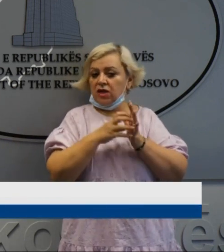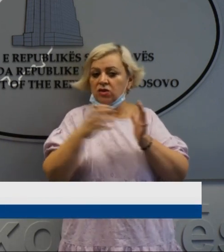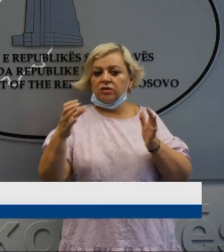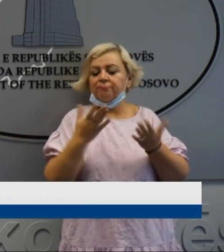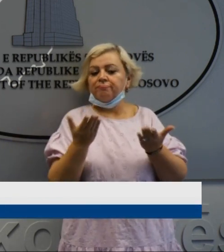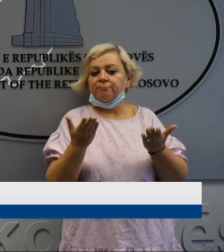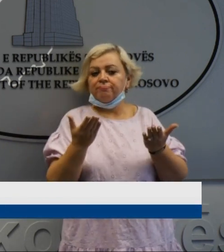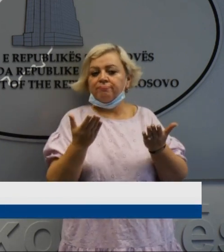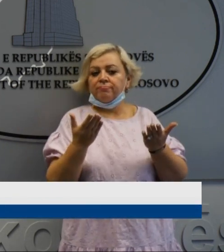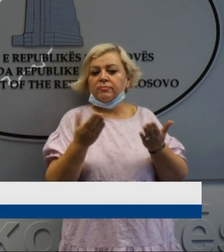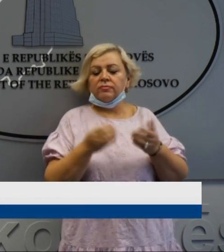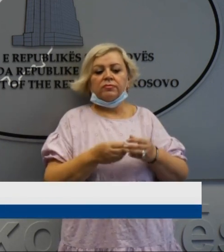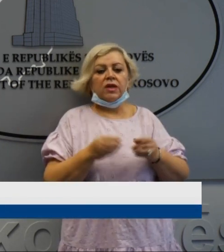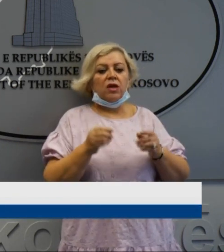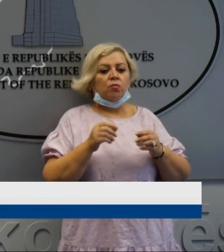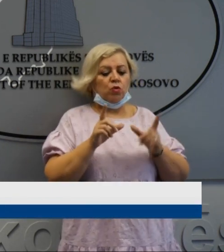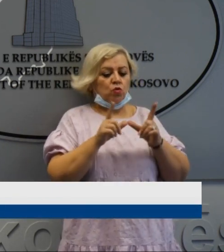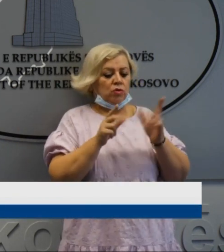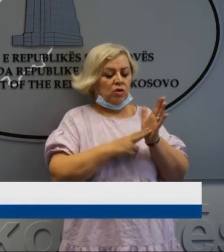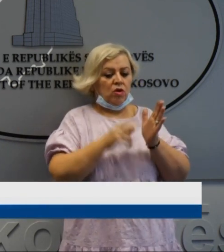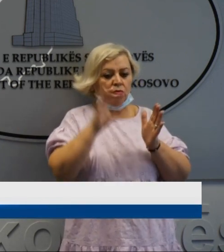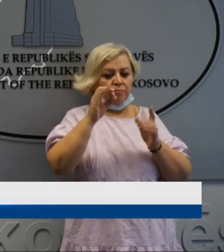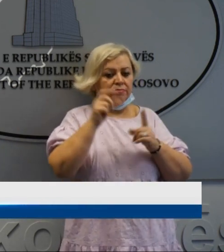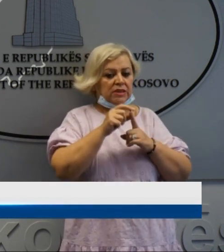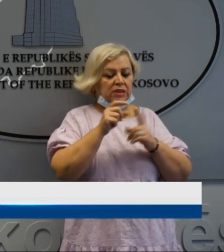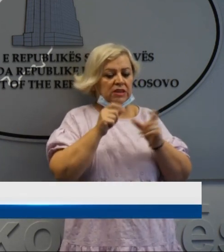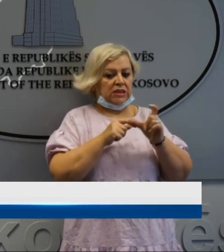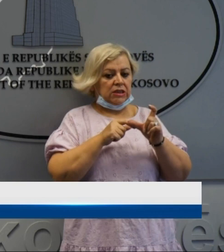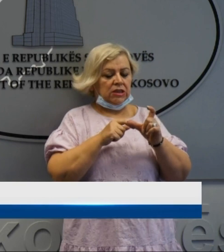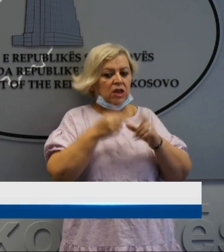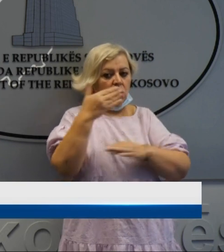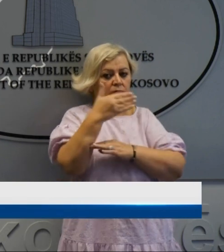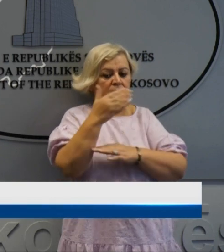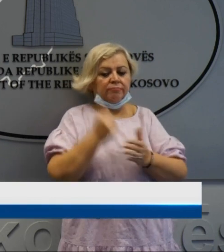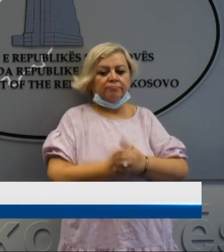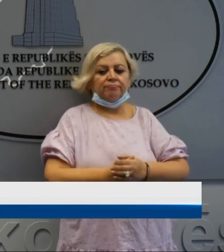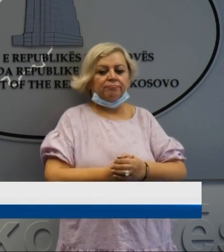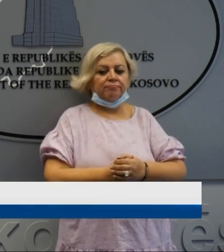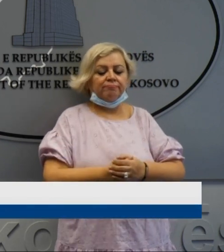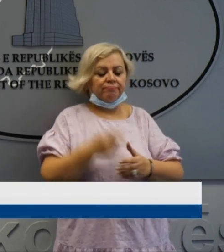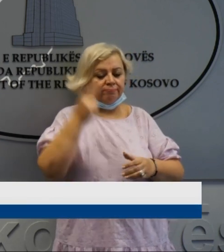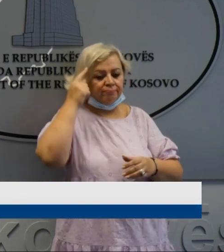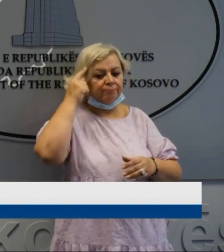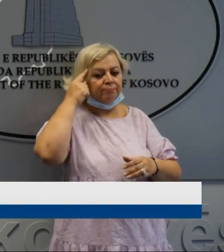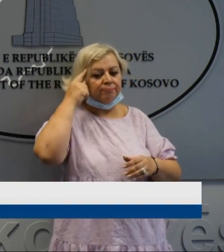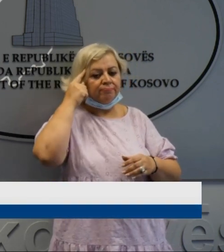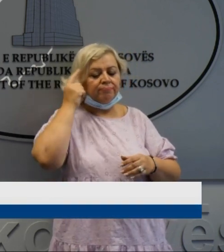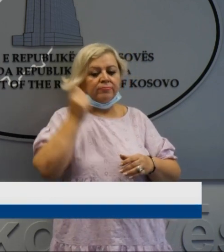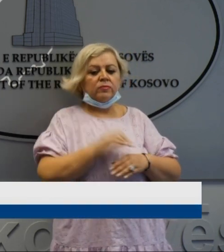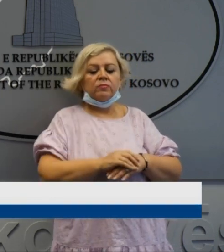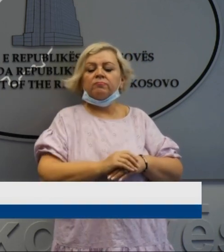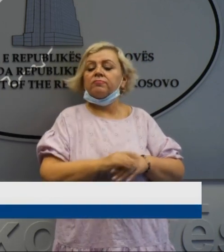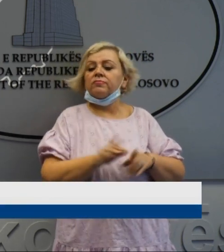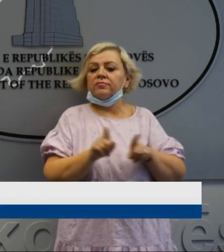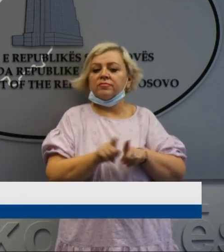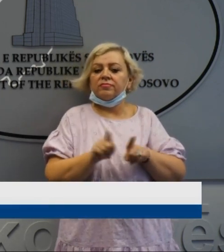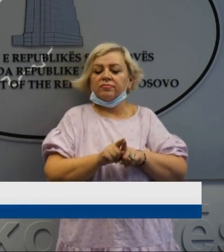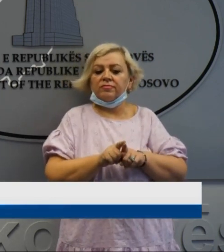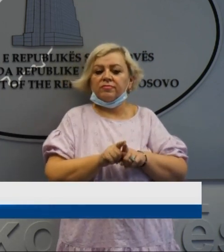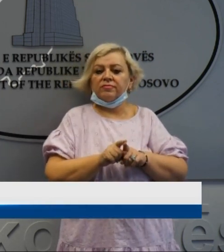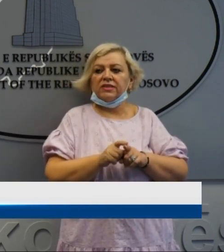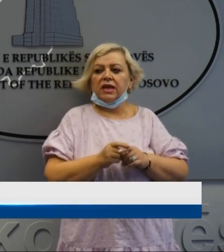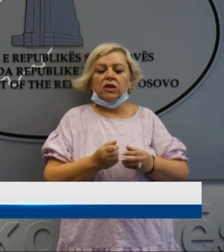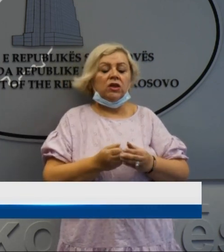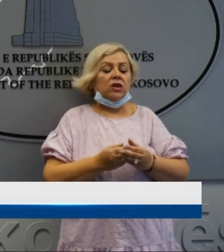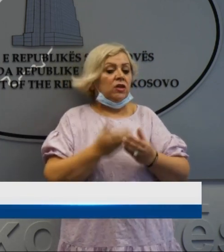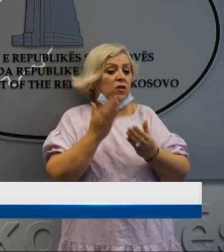Pse me UNOPS-in, duke shfrytzuar edhe mjetet nga kredit që janë ardhë, sepse janë procedurat më